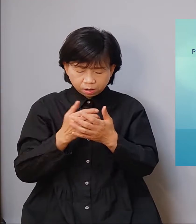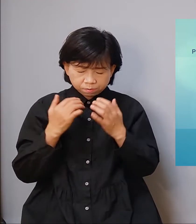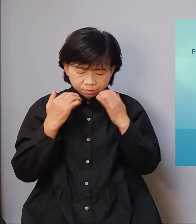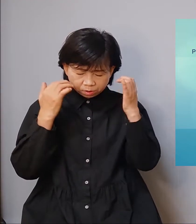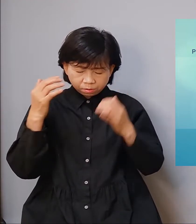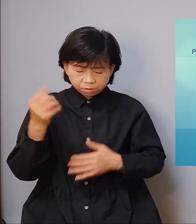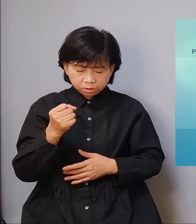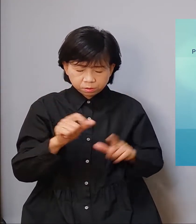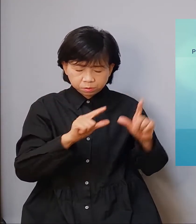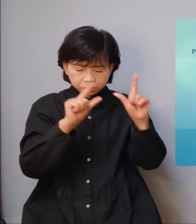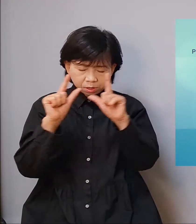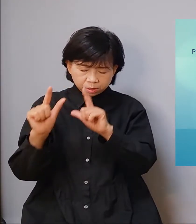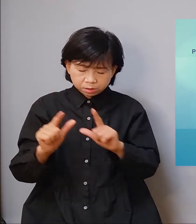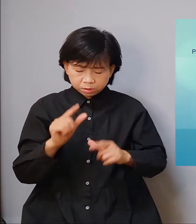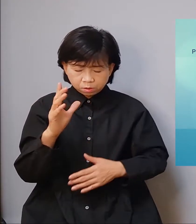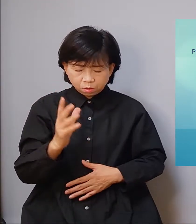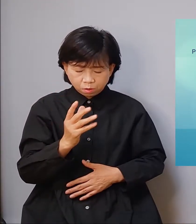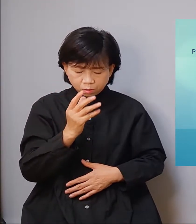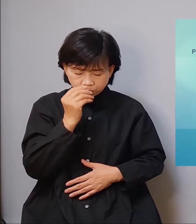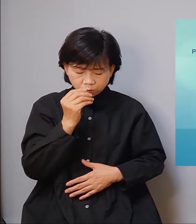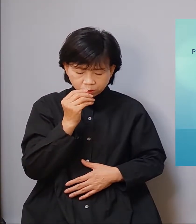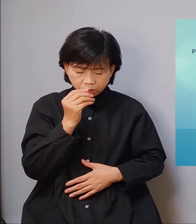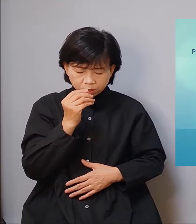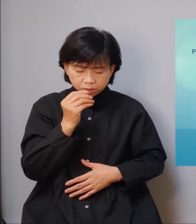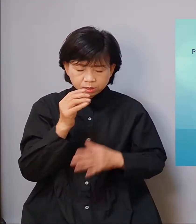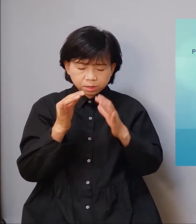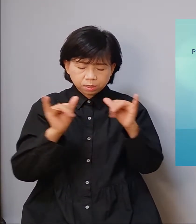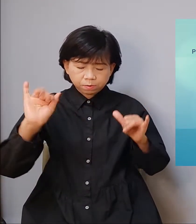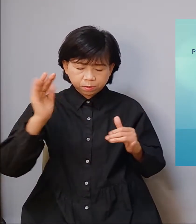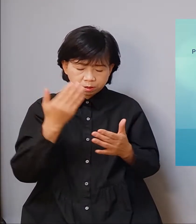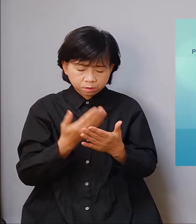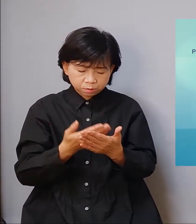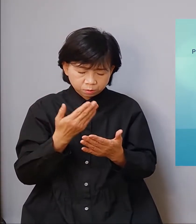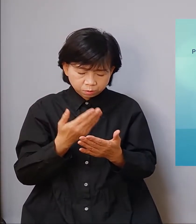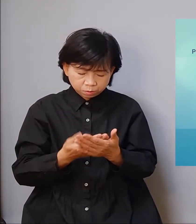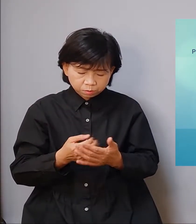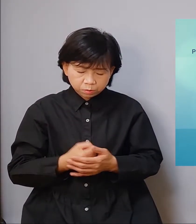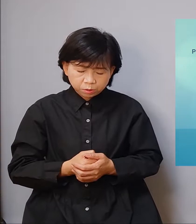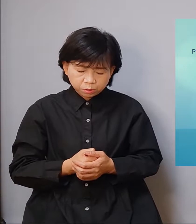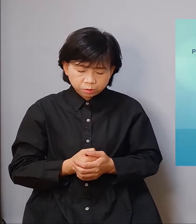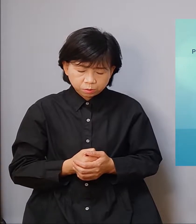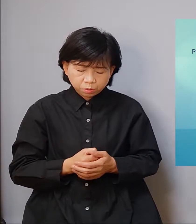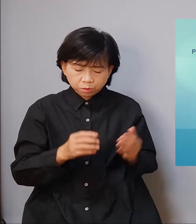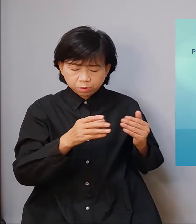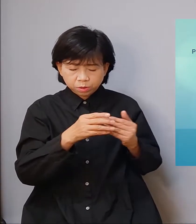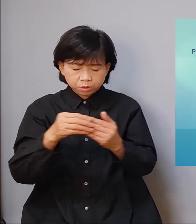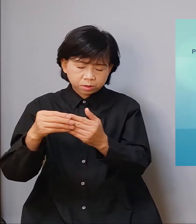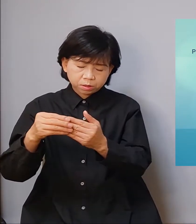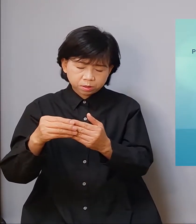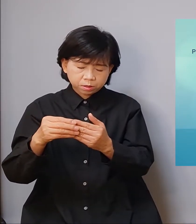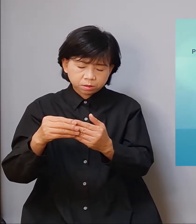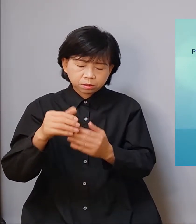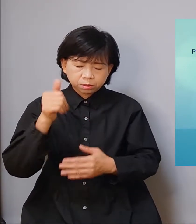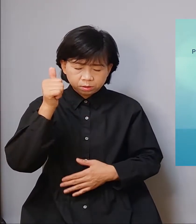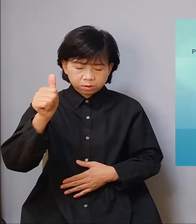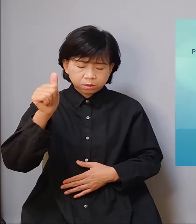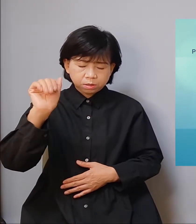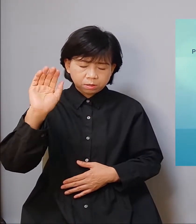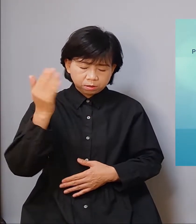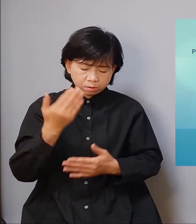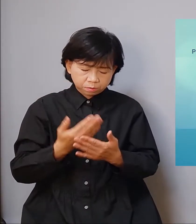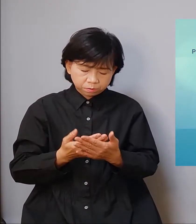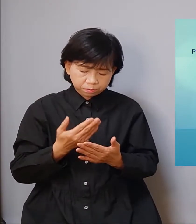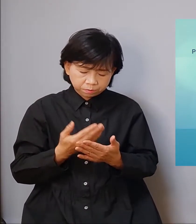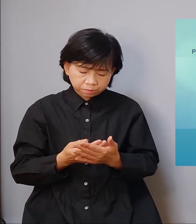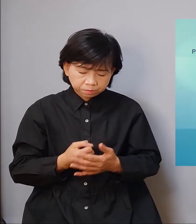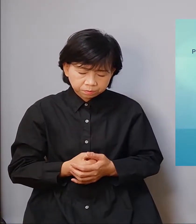가지고 살아가는 거룩한 세대가 되게 하시어 이 세대를 이끌어갈 믿음의 영웅들이 되게